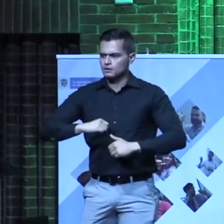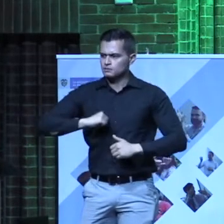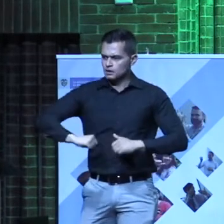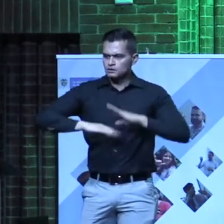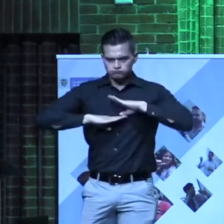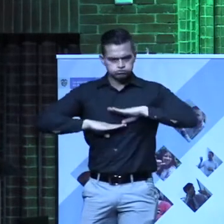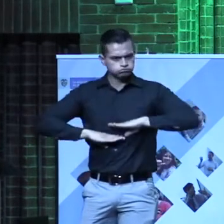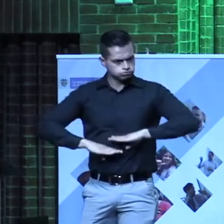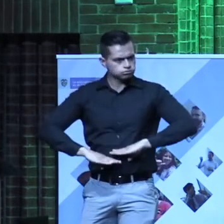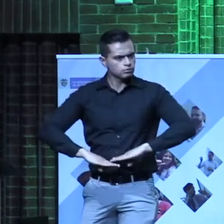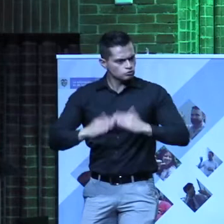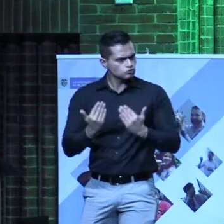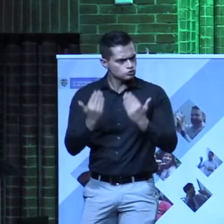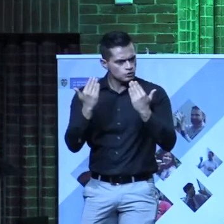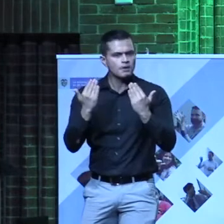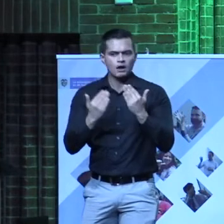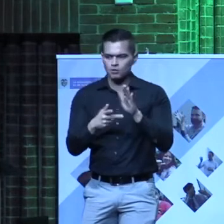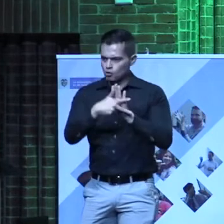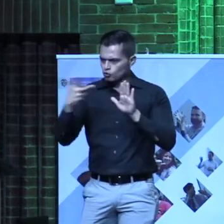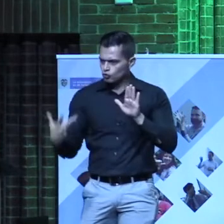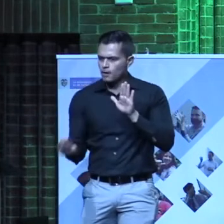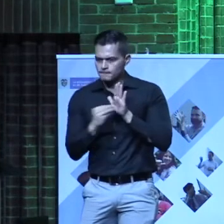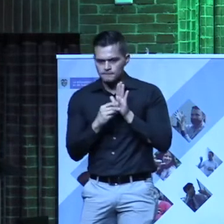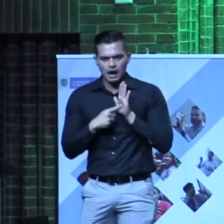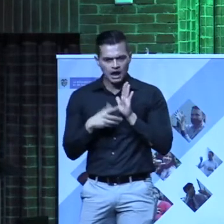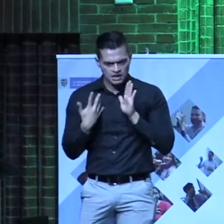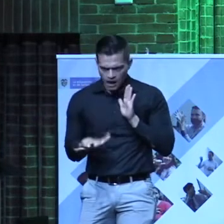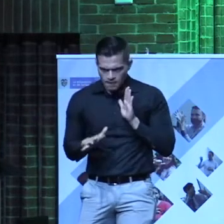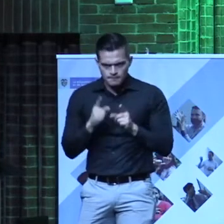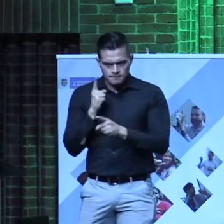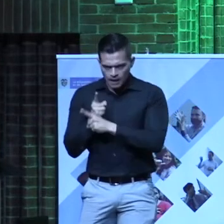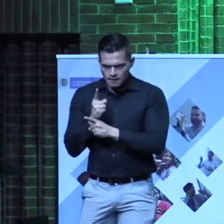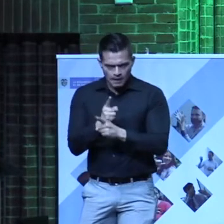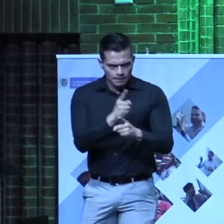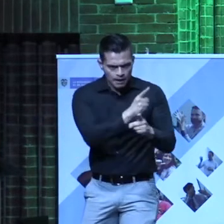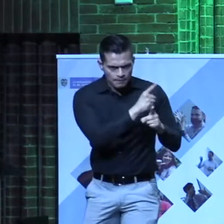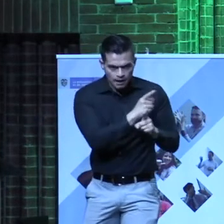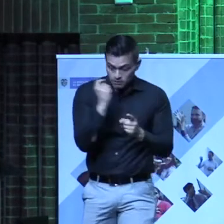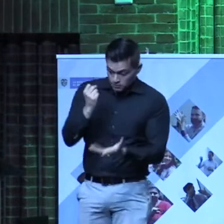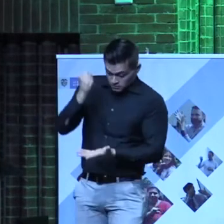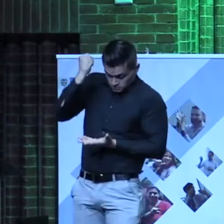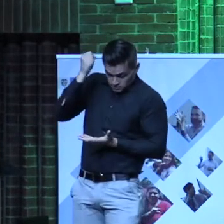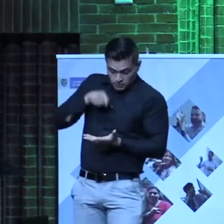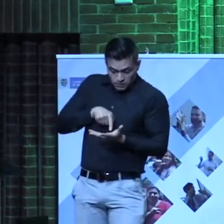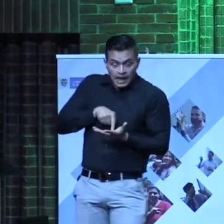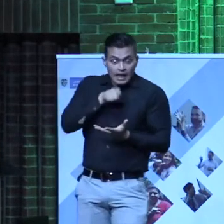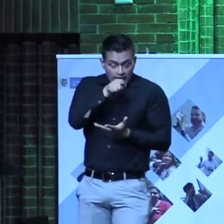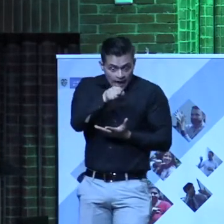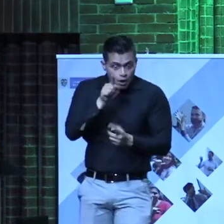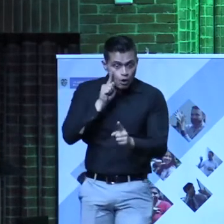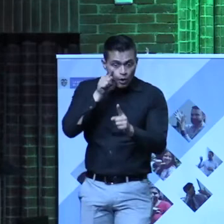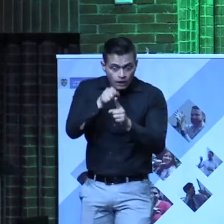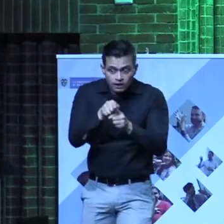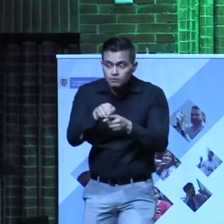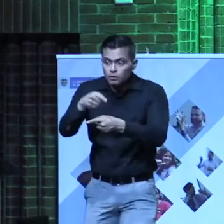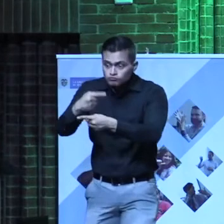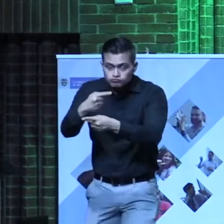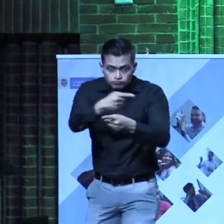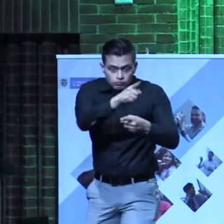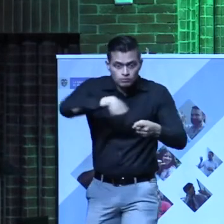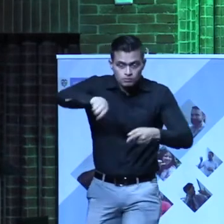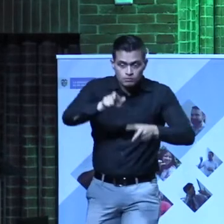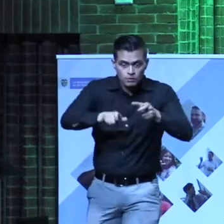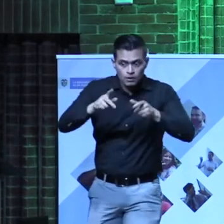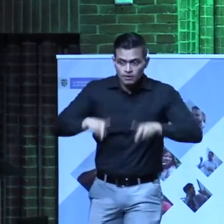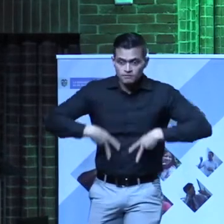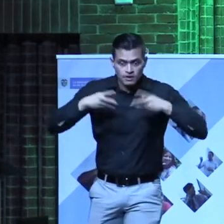en la Constitución. Entonces, si esa plata es para eso, pues nos corresponde cuidarla de la mejor manera